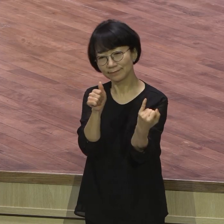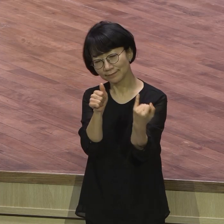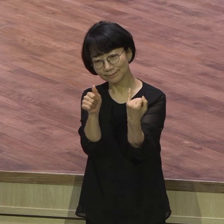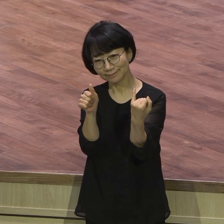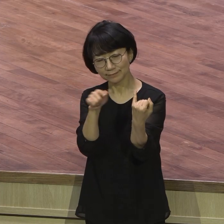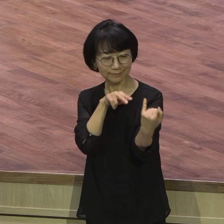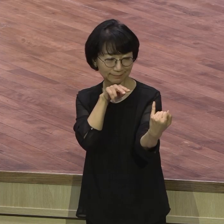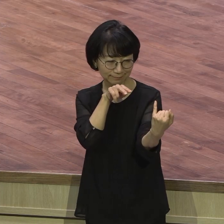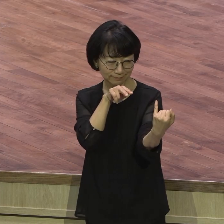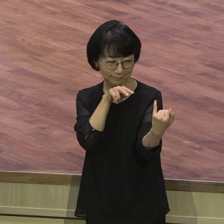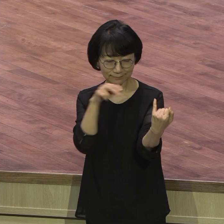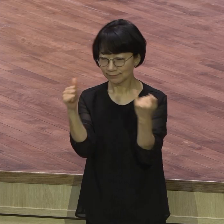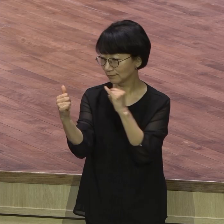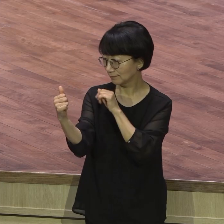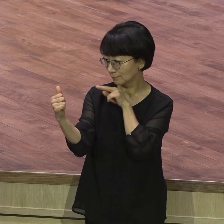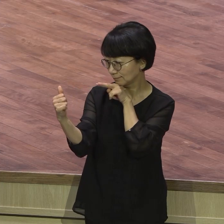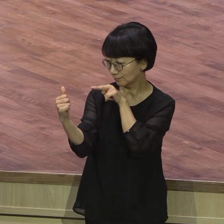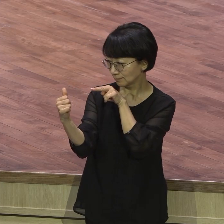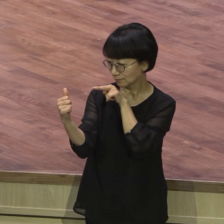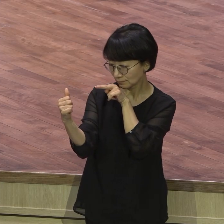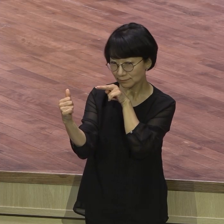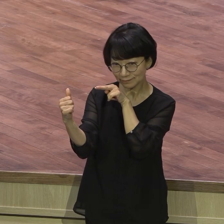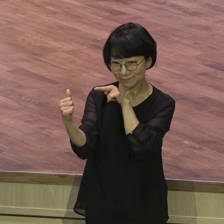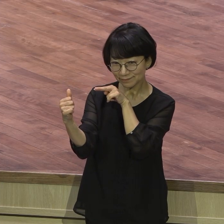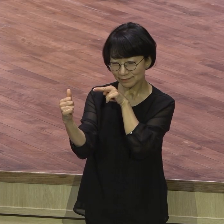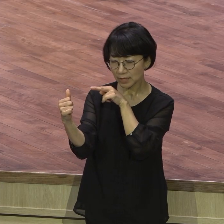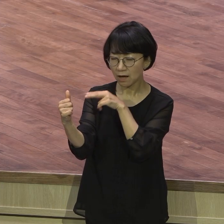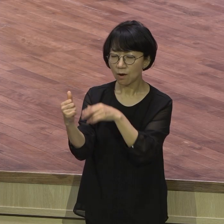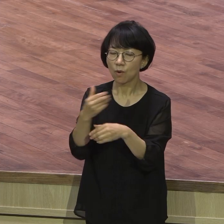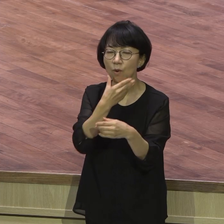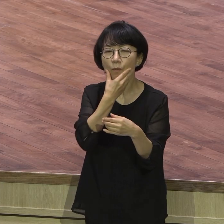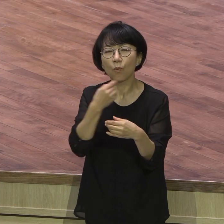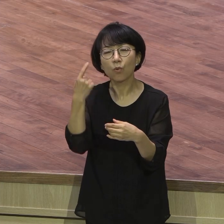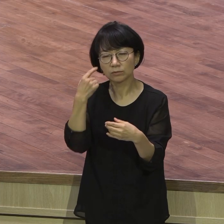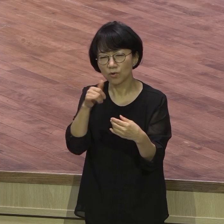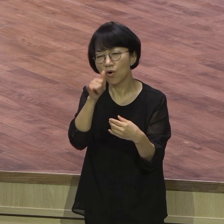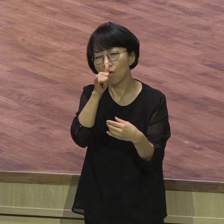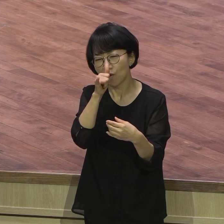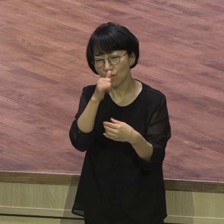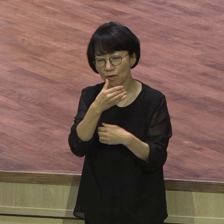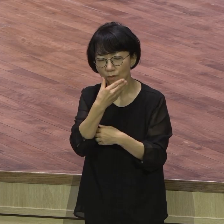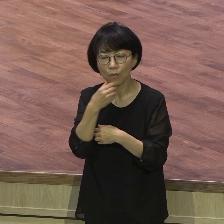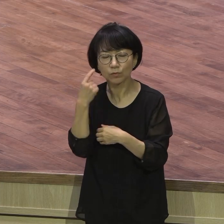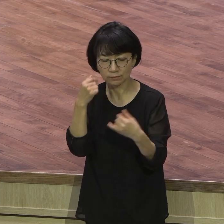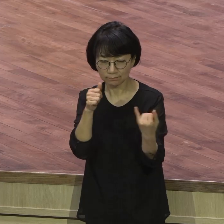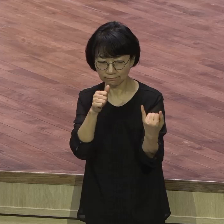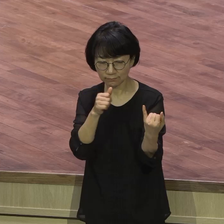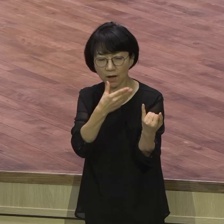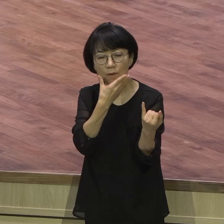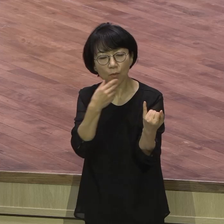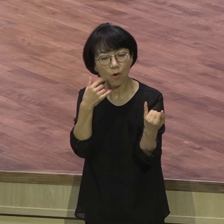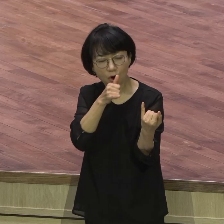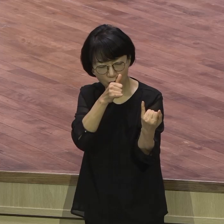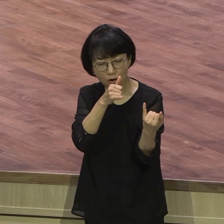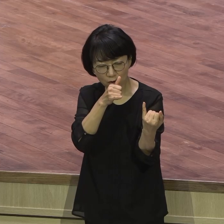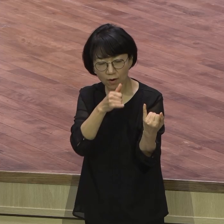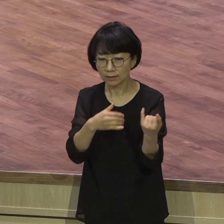아내를 볼 때 아내가 남편을 볼 때 아 진짜 복음이구나 복음의 맛을 보여줘야 돼요